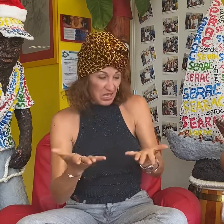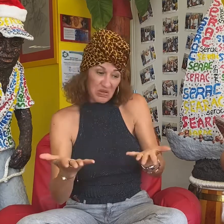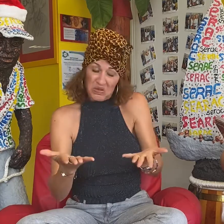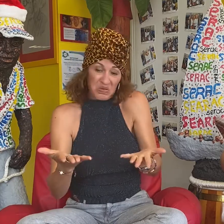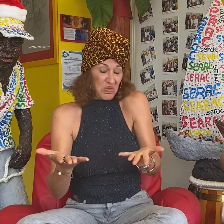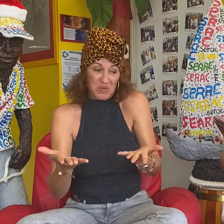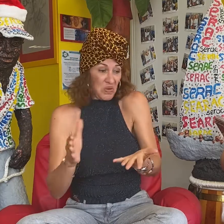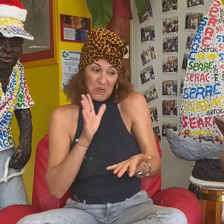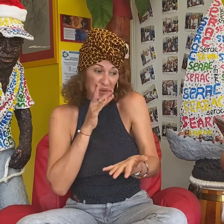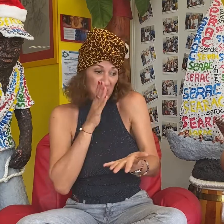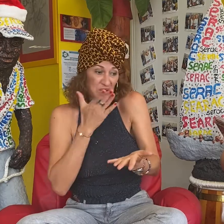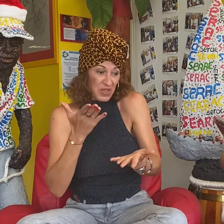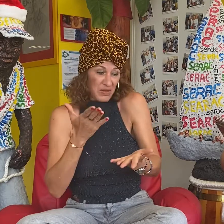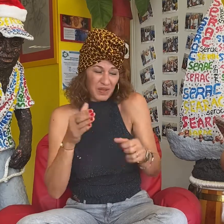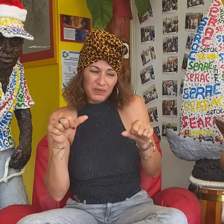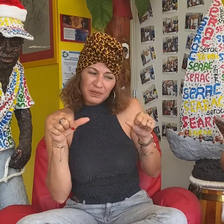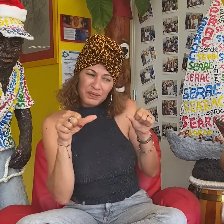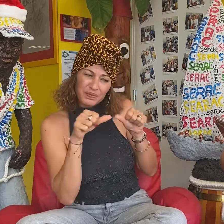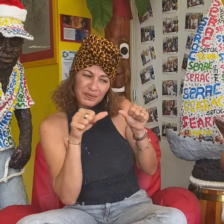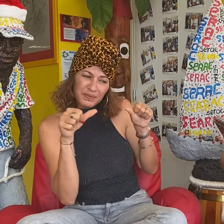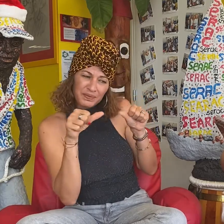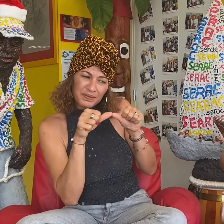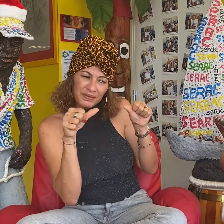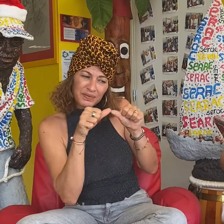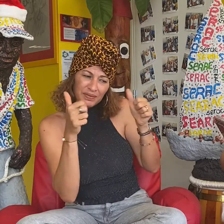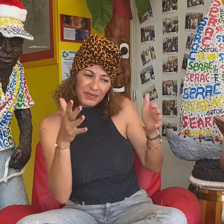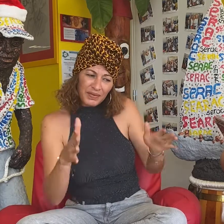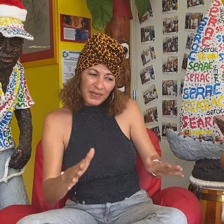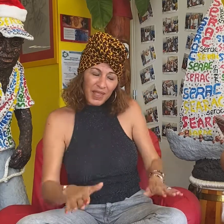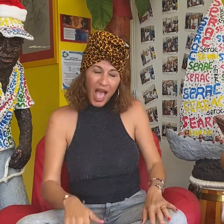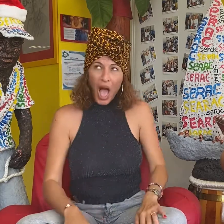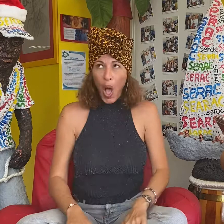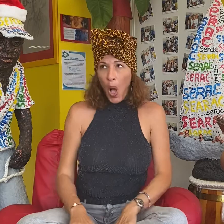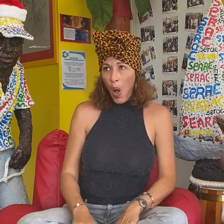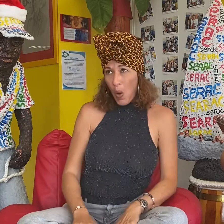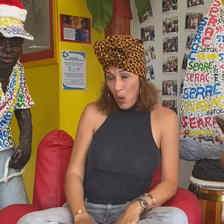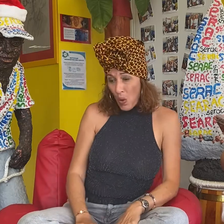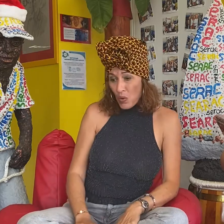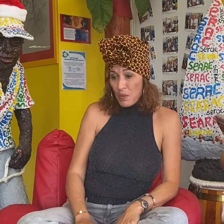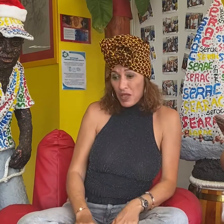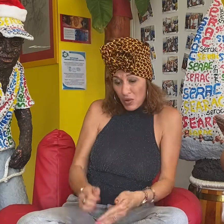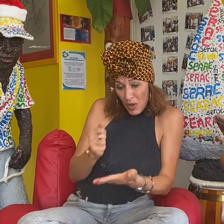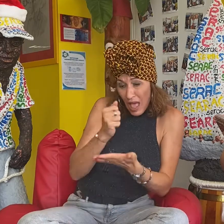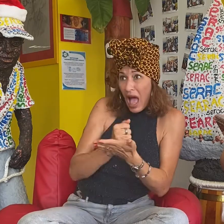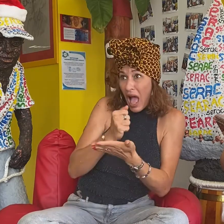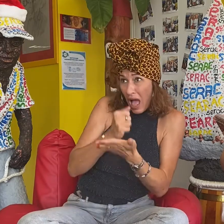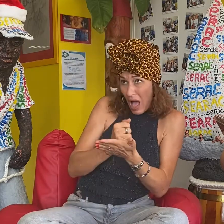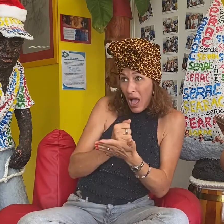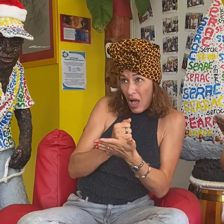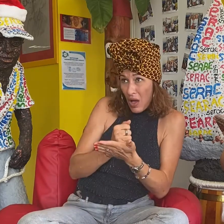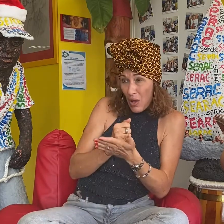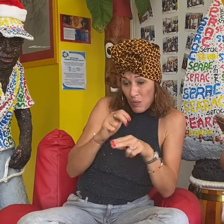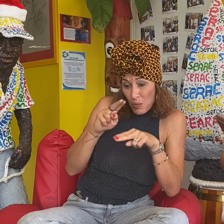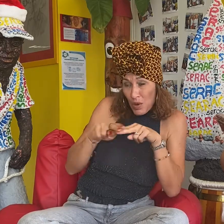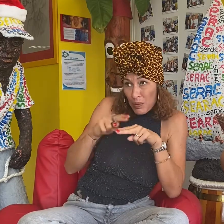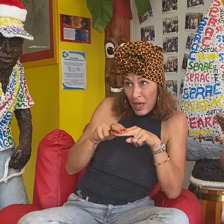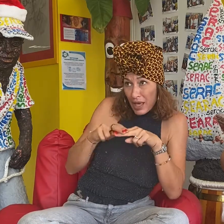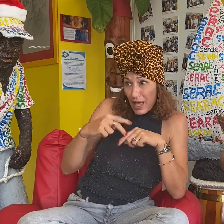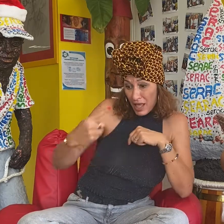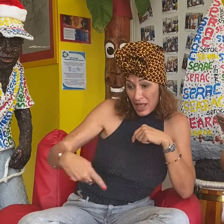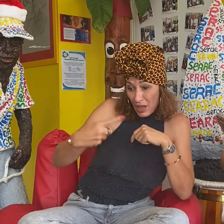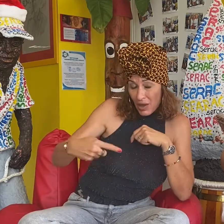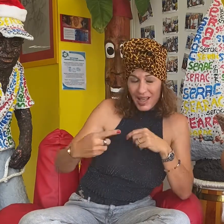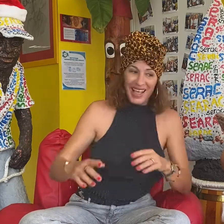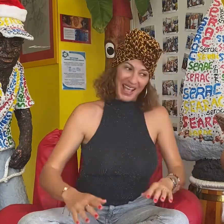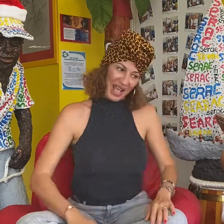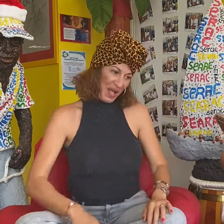état-là. Que faire? Je mets de la colle pour réparer les roues. Voilà une bonne